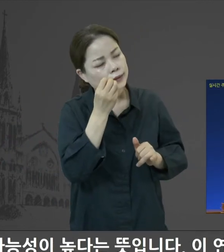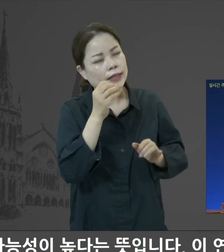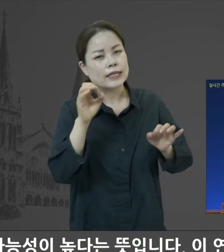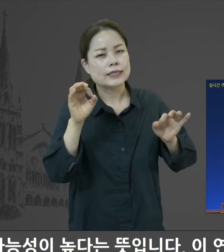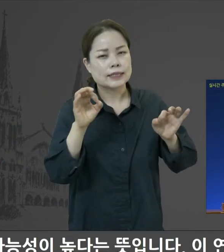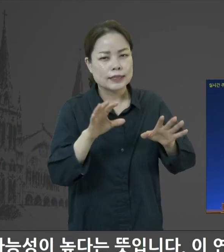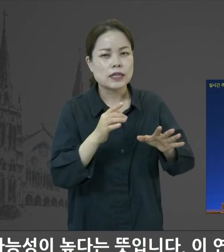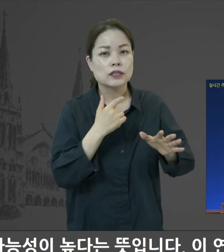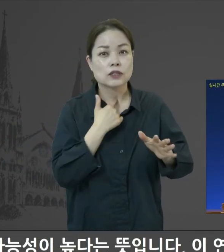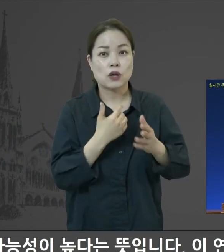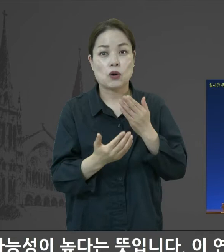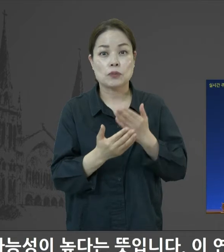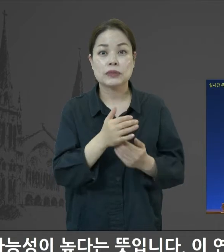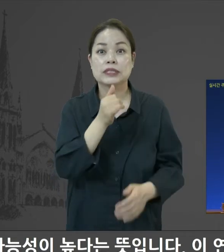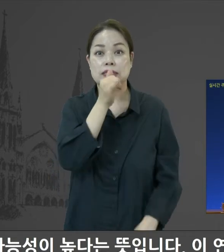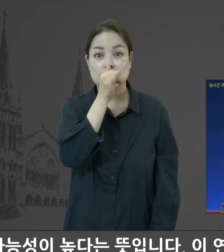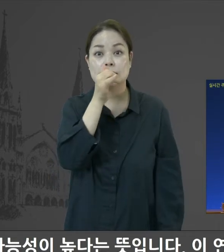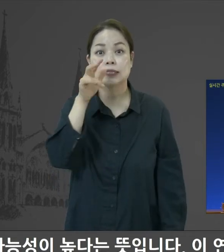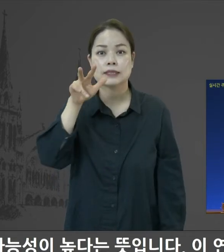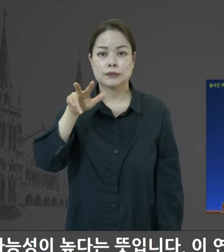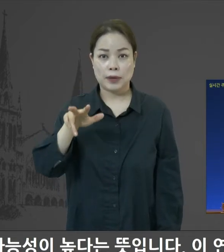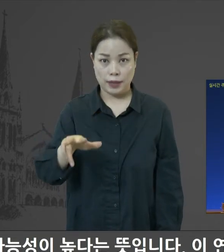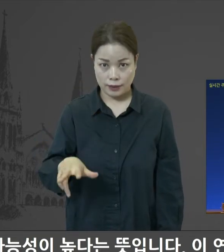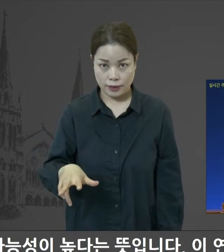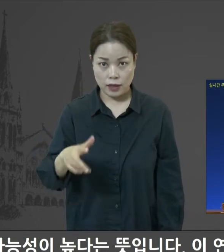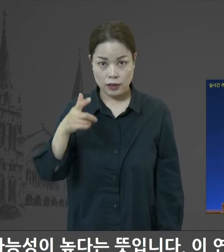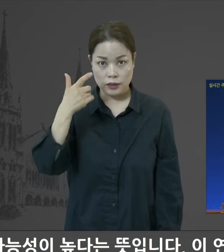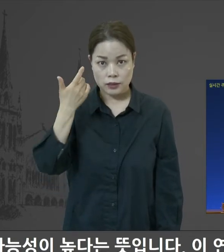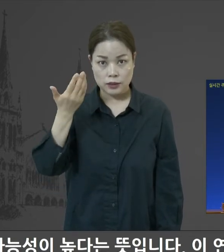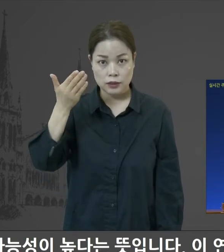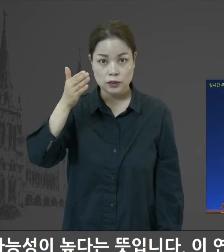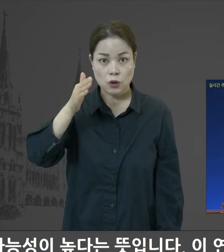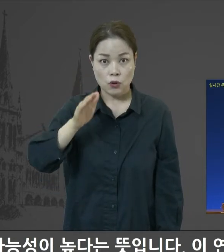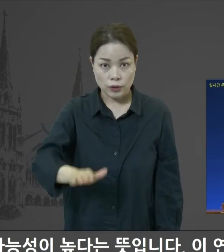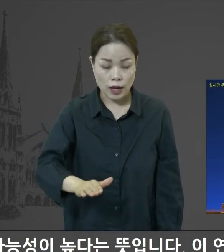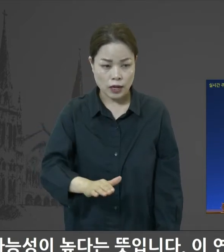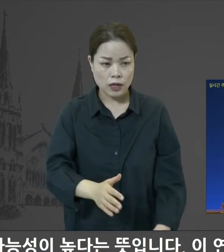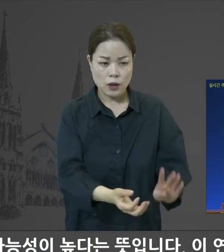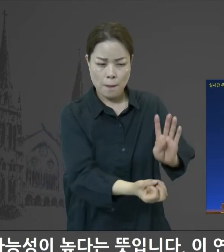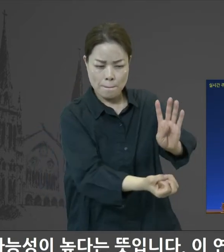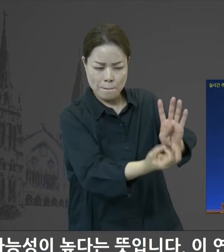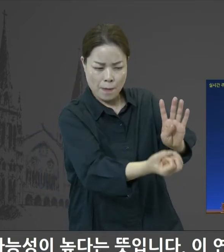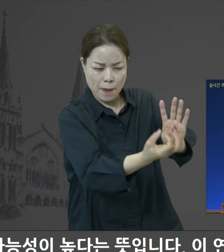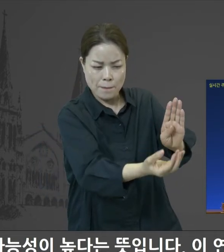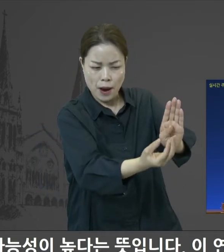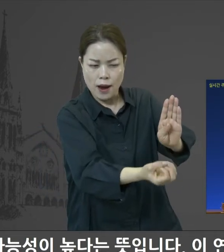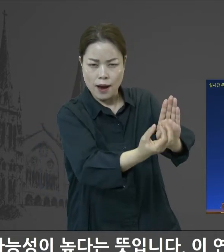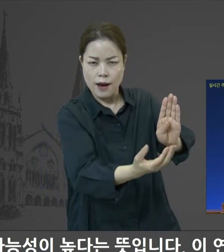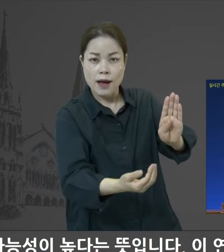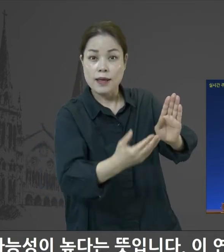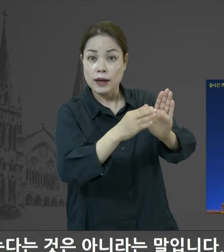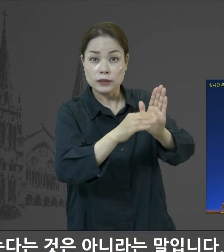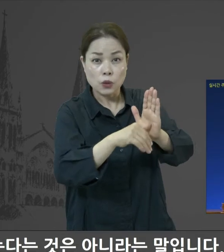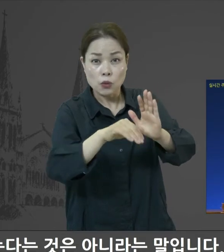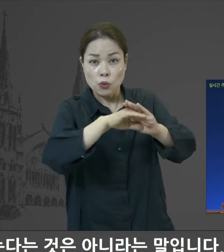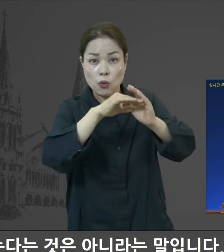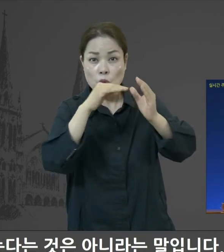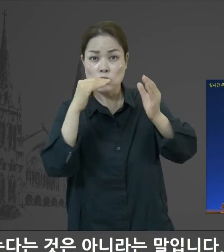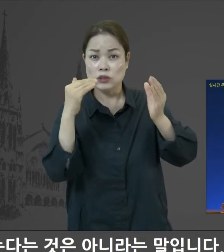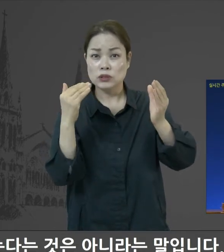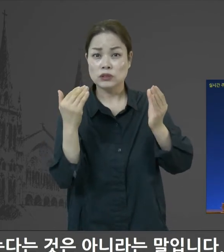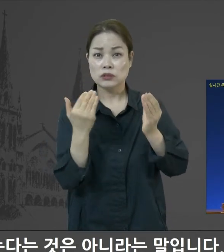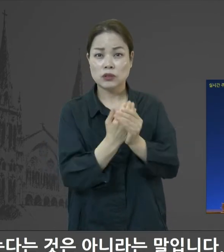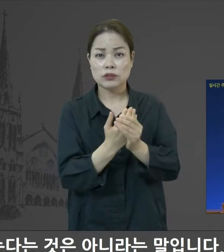경험했을 수도 있겠습니다. 그러나 물이 동할 때에 들어간다고 해서 온전한 치료를